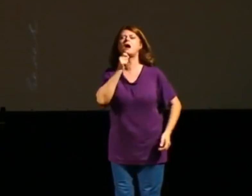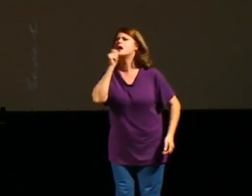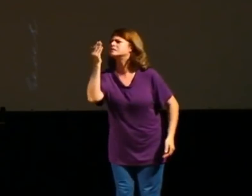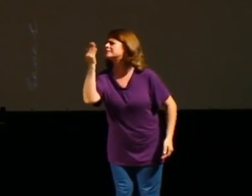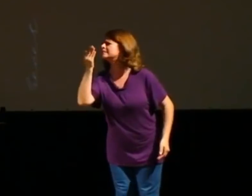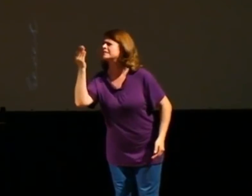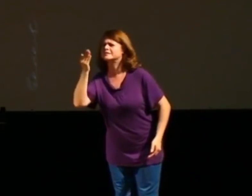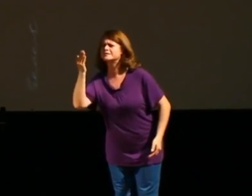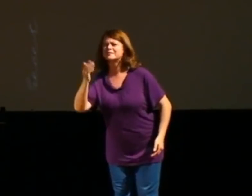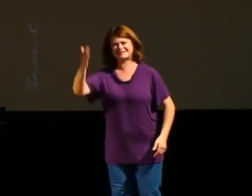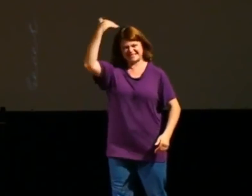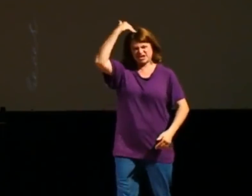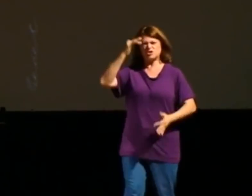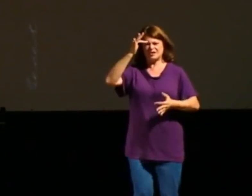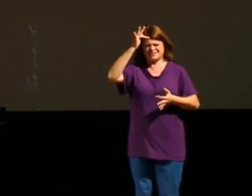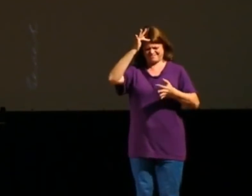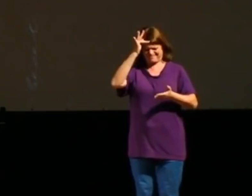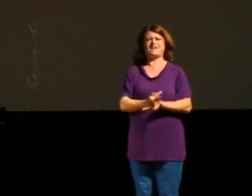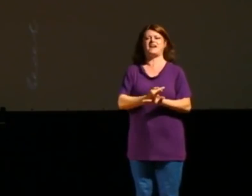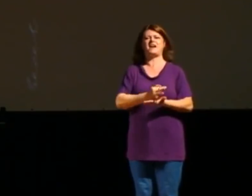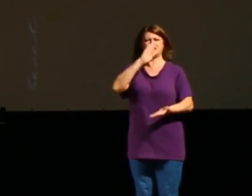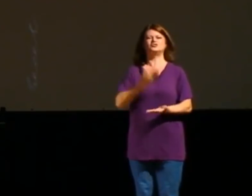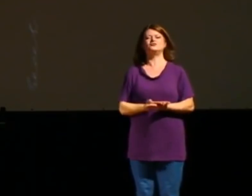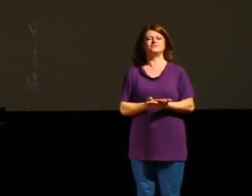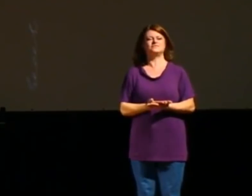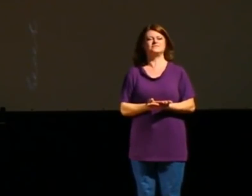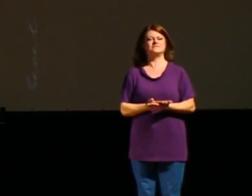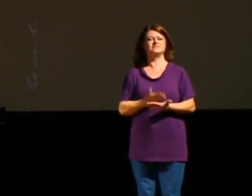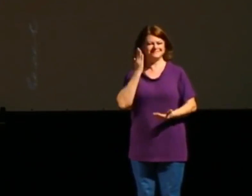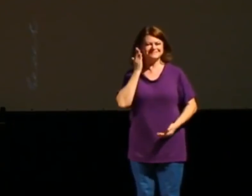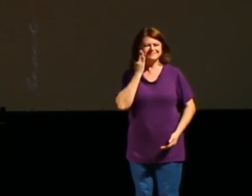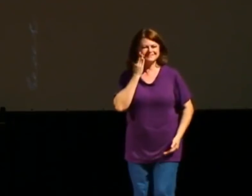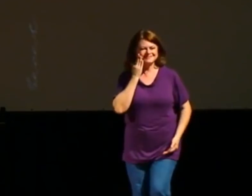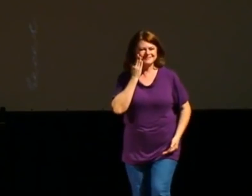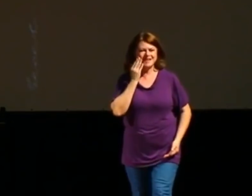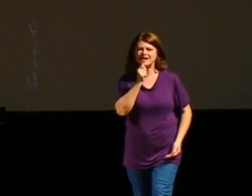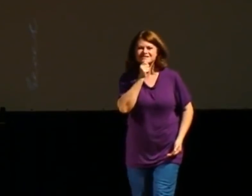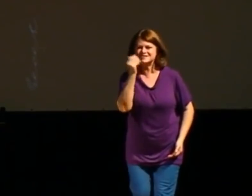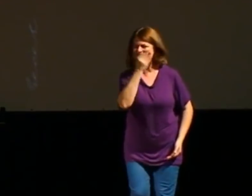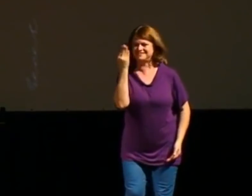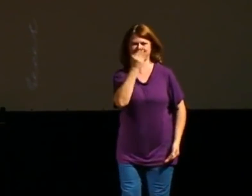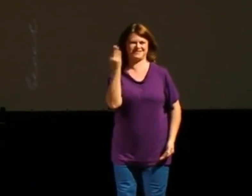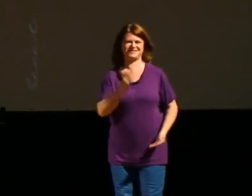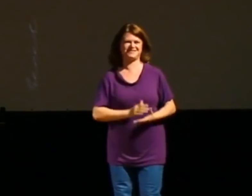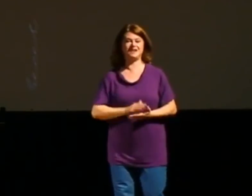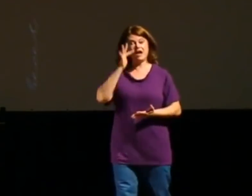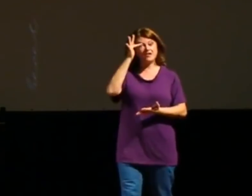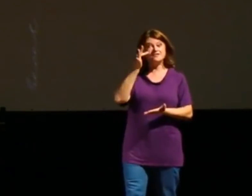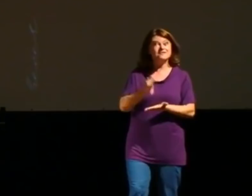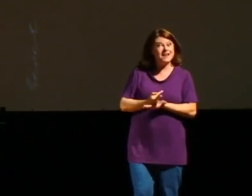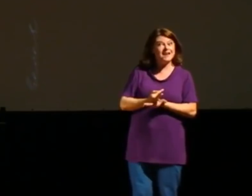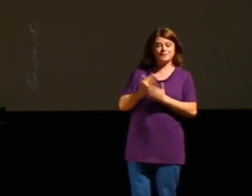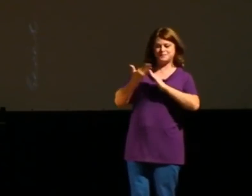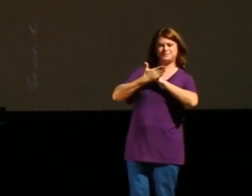fé. Se você já está enxergando, para que fé? A fé vai alcançar aquilo que seus olhos